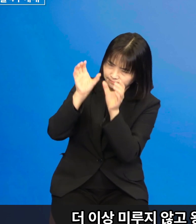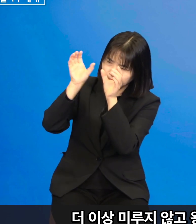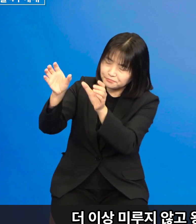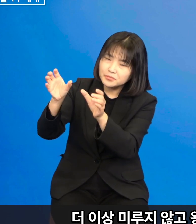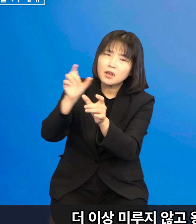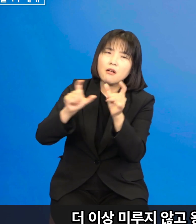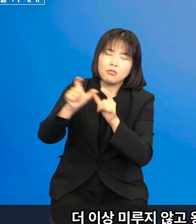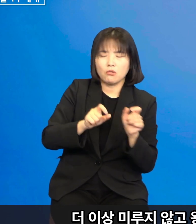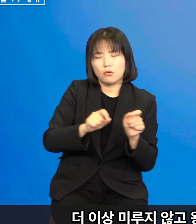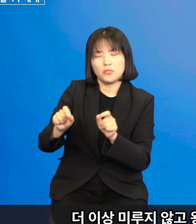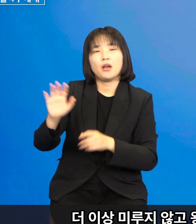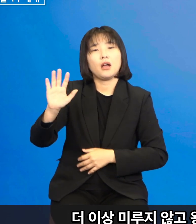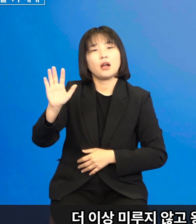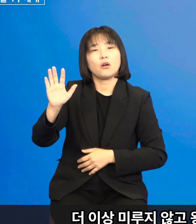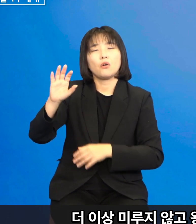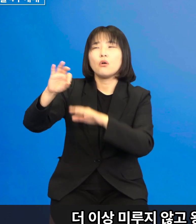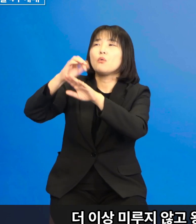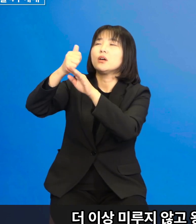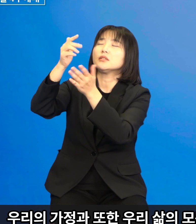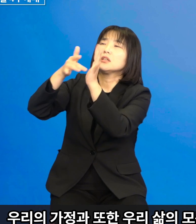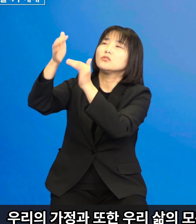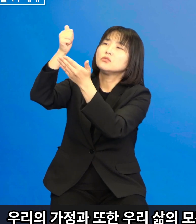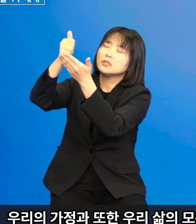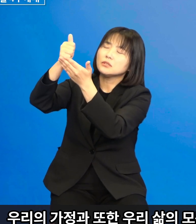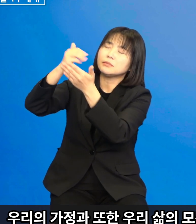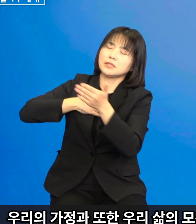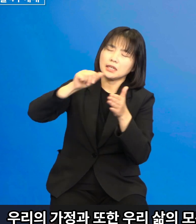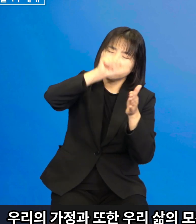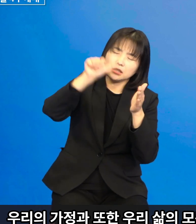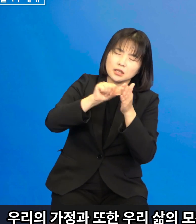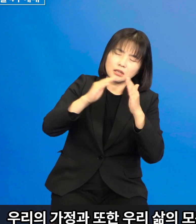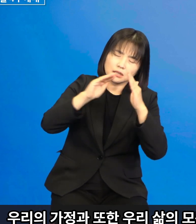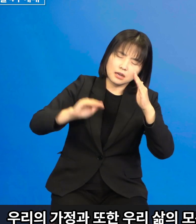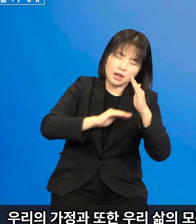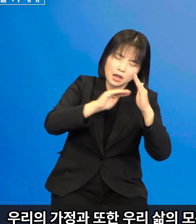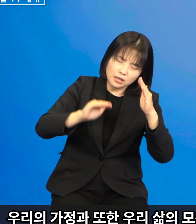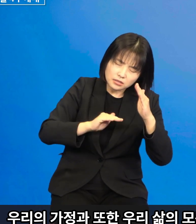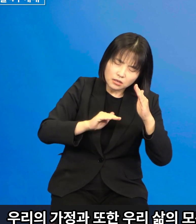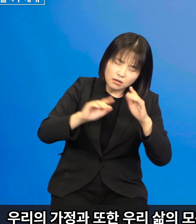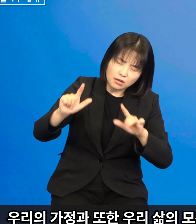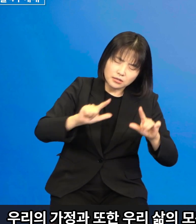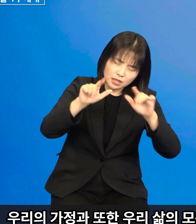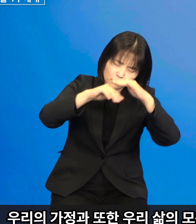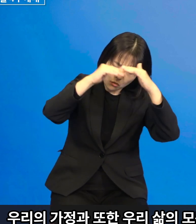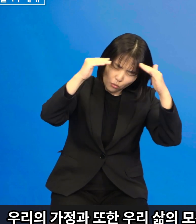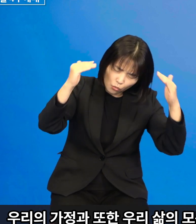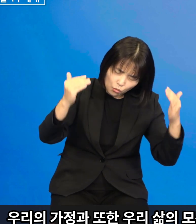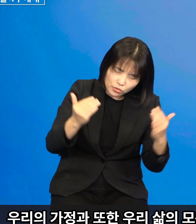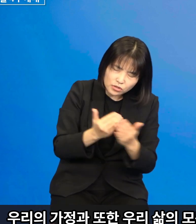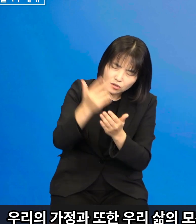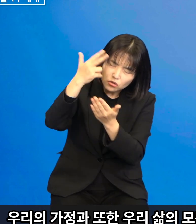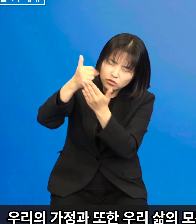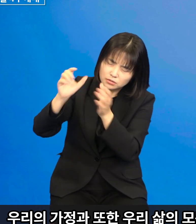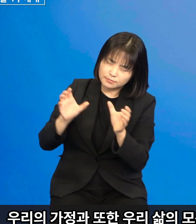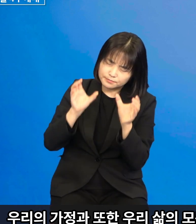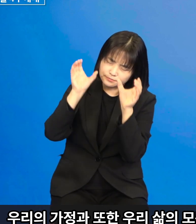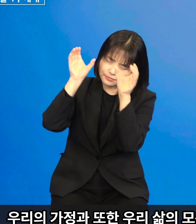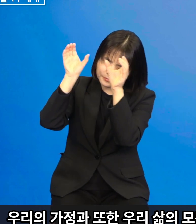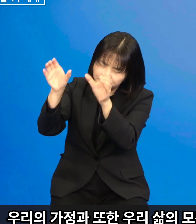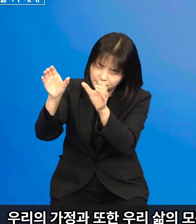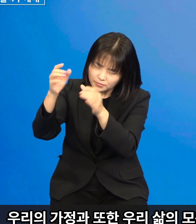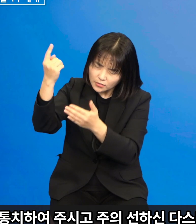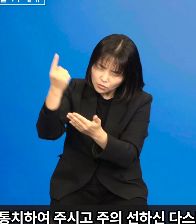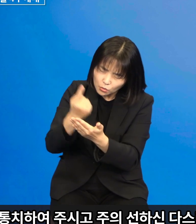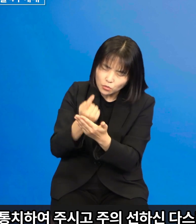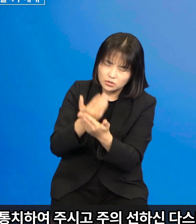미루지 않고 왕이신 예수님께 나의 인생과 우리의 가정과 또한 우리 삶의 모든 영역을 주님께 맡겨드리오니